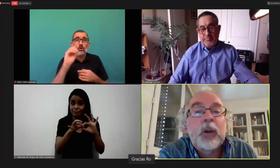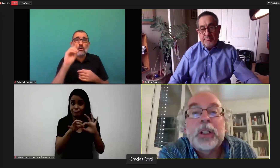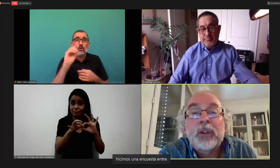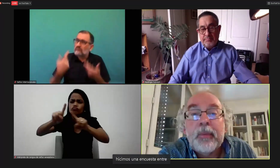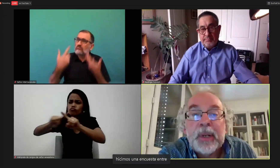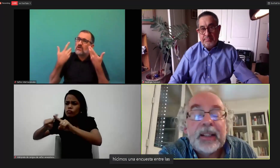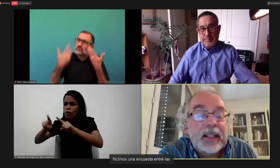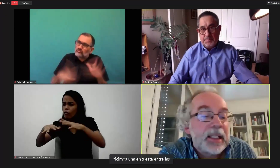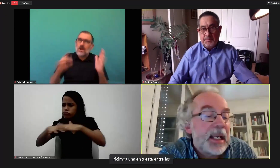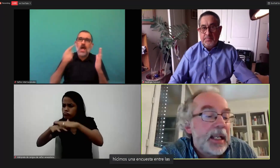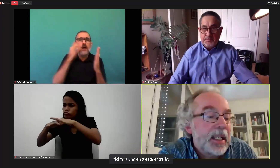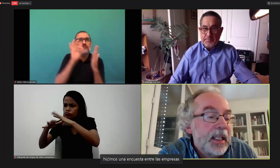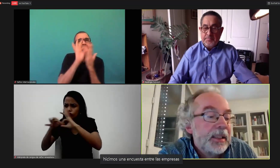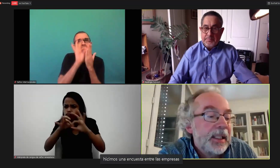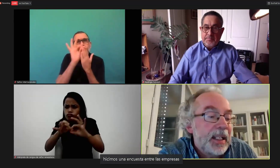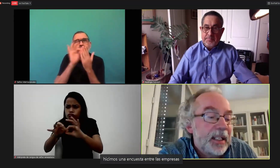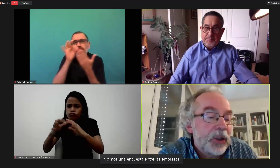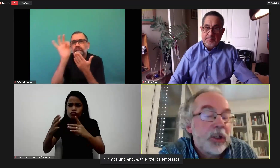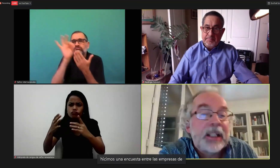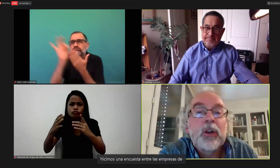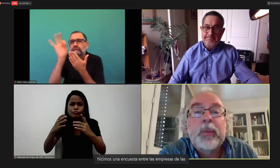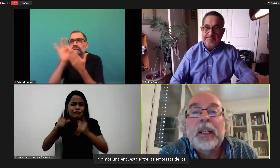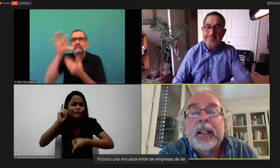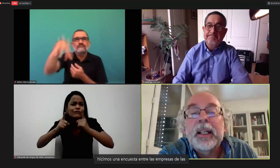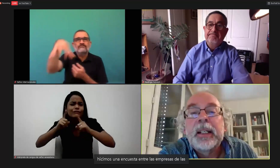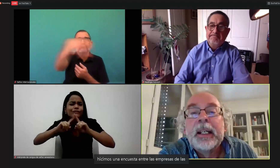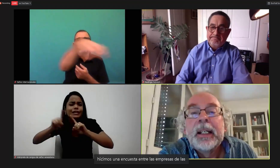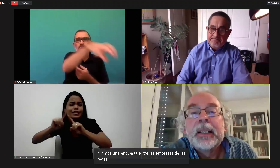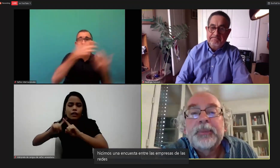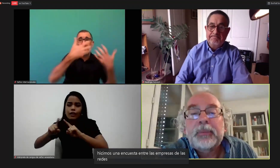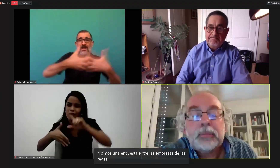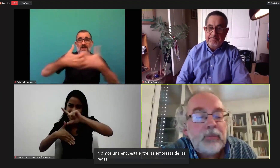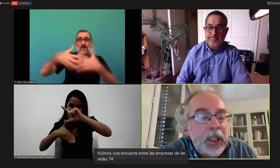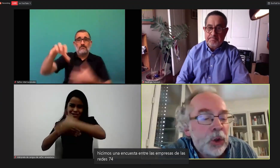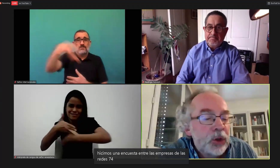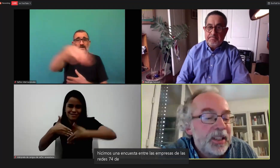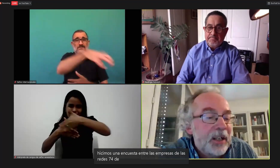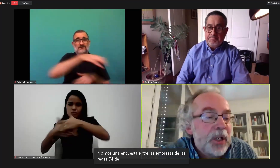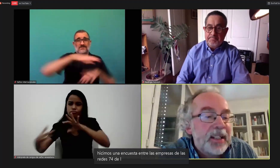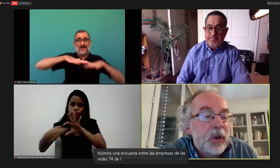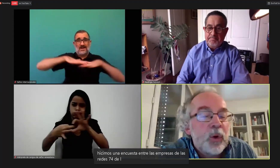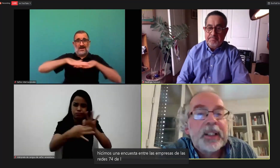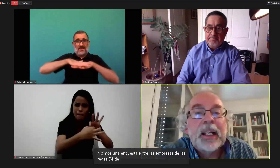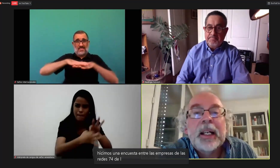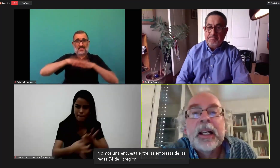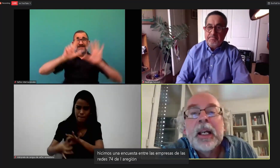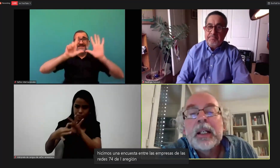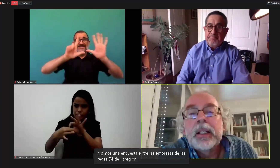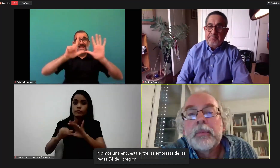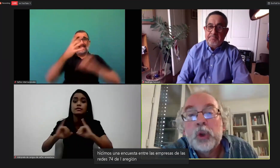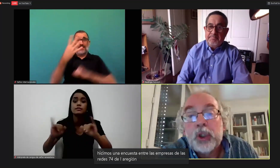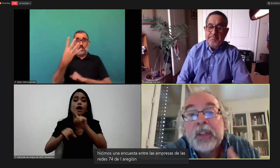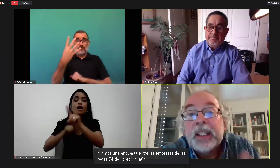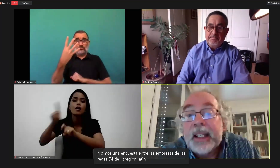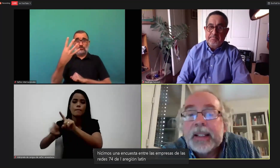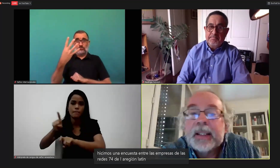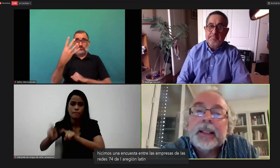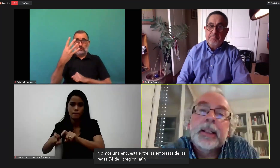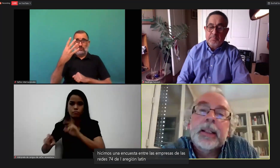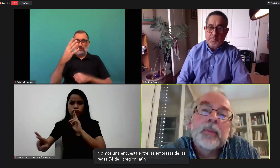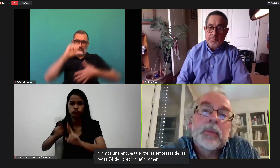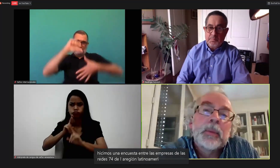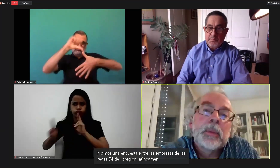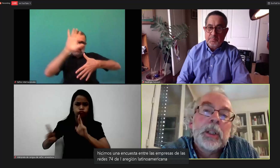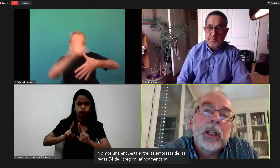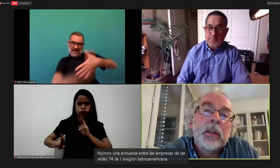redes. 74 empresas de la región latinoamericana contestaron a esa encuesta. Muchas de